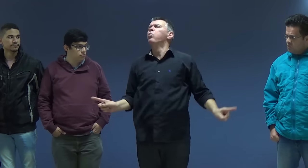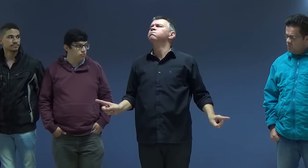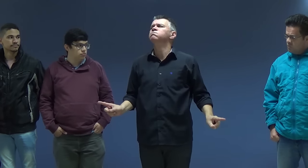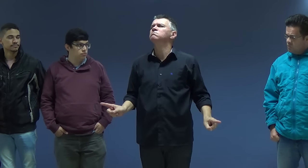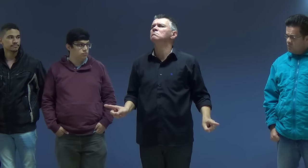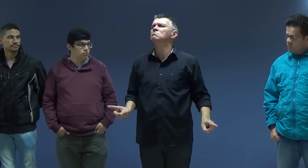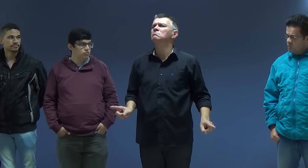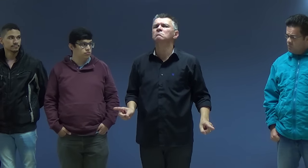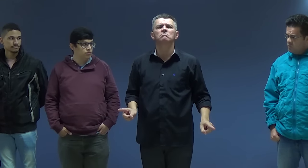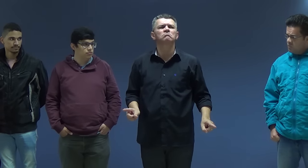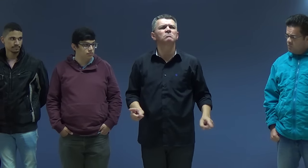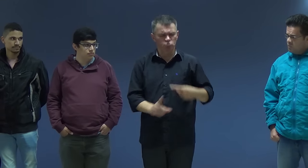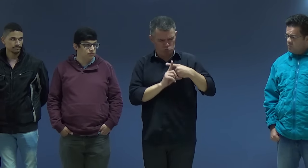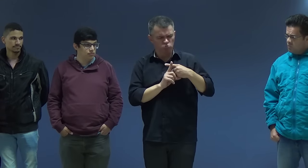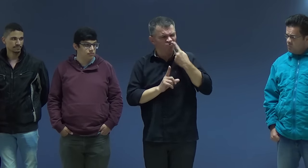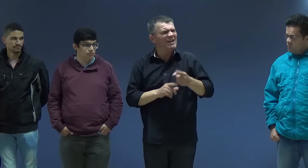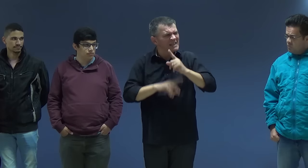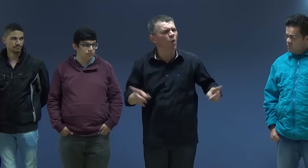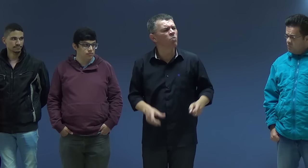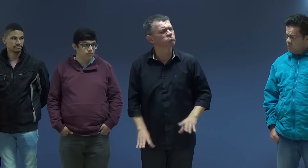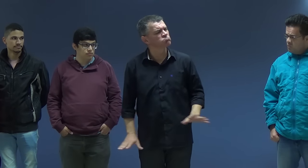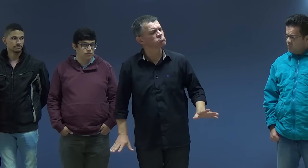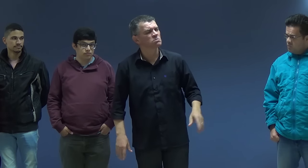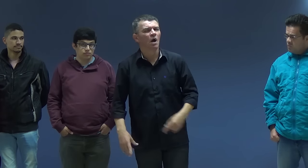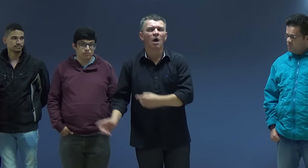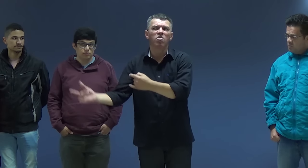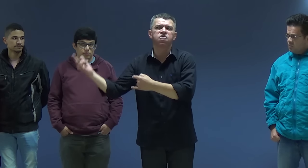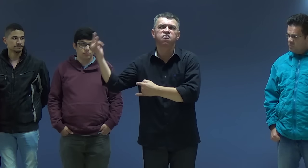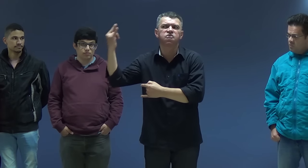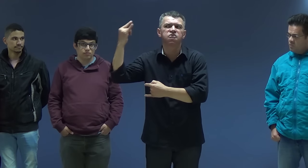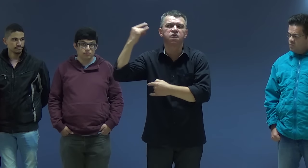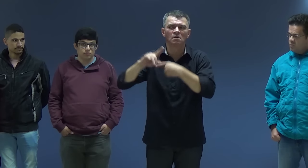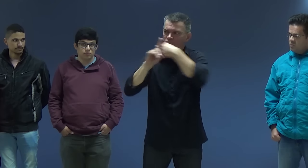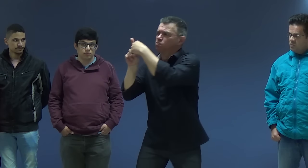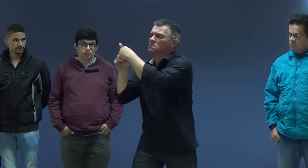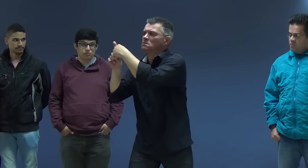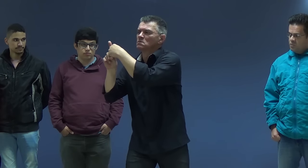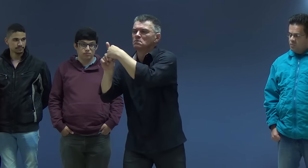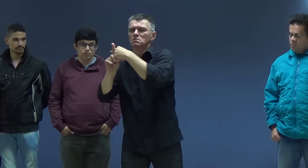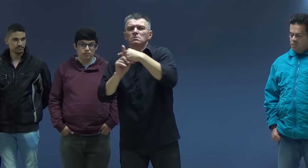Que fala, não, sai daqui, não. Aí vem outra tentação, não.